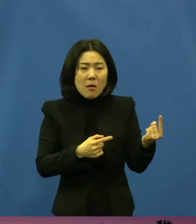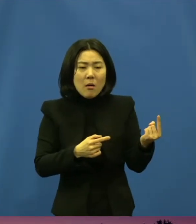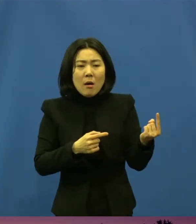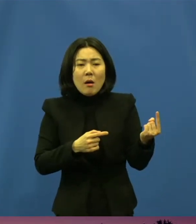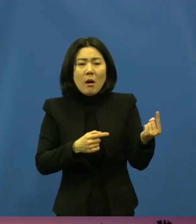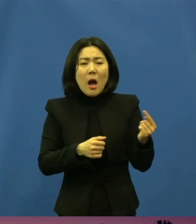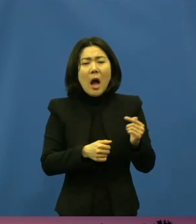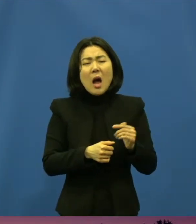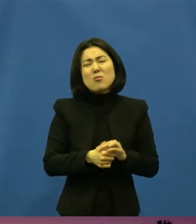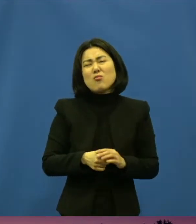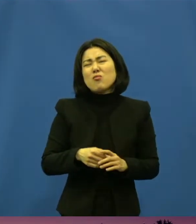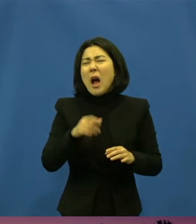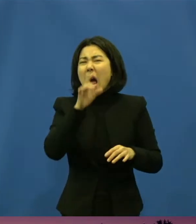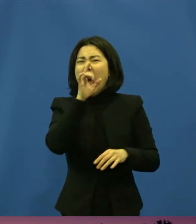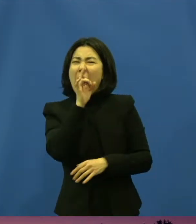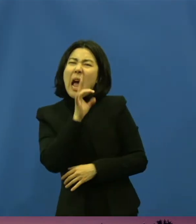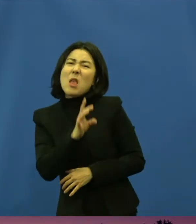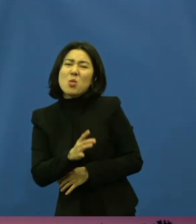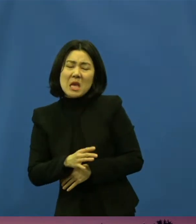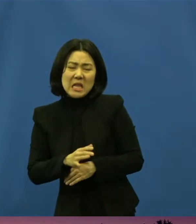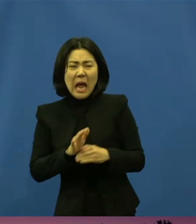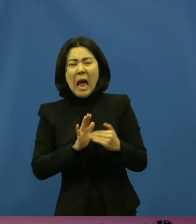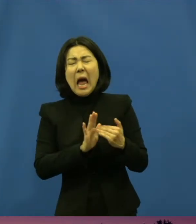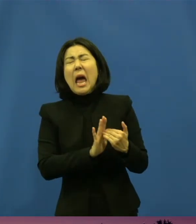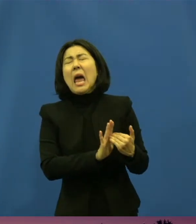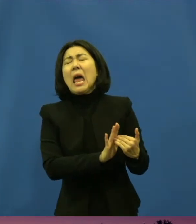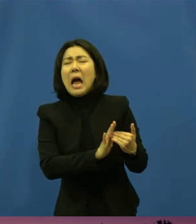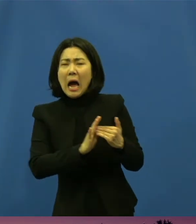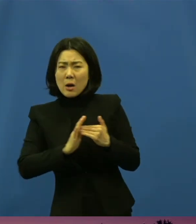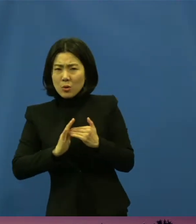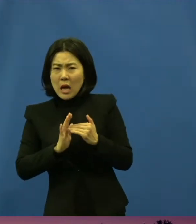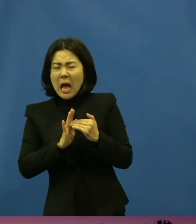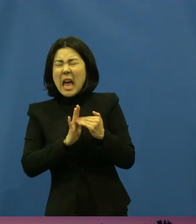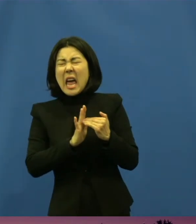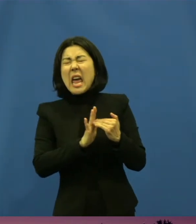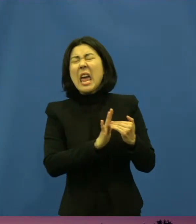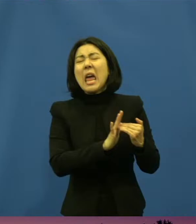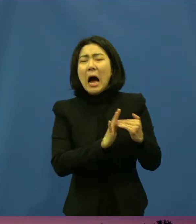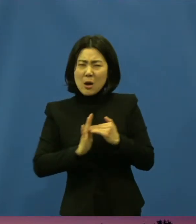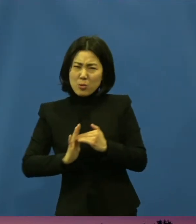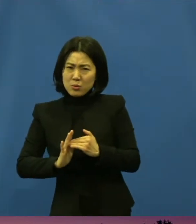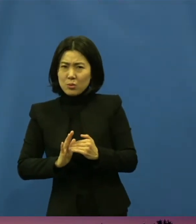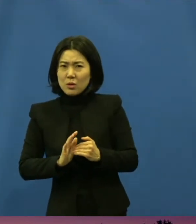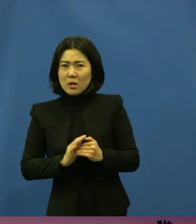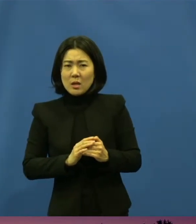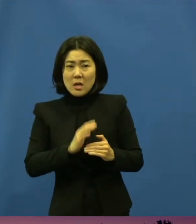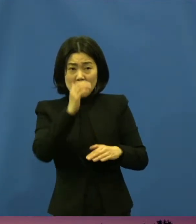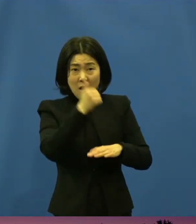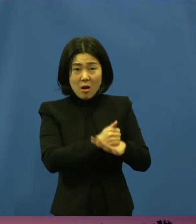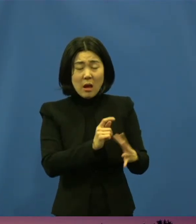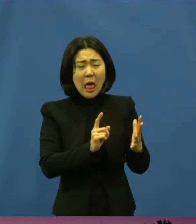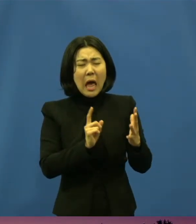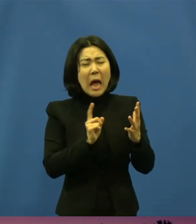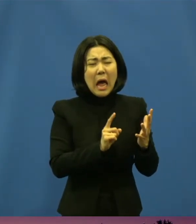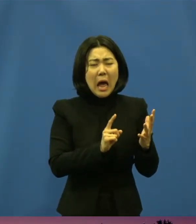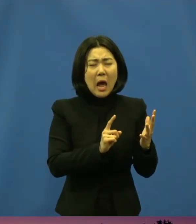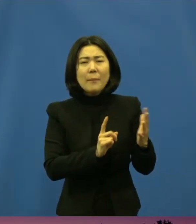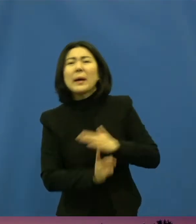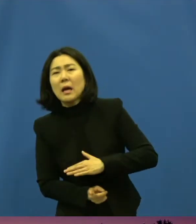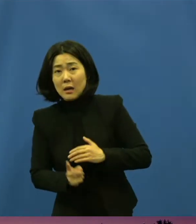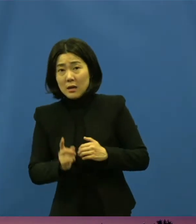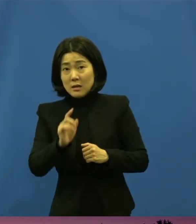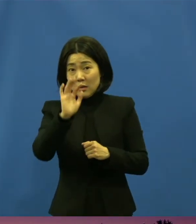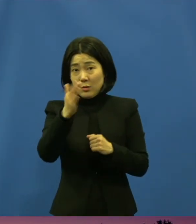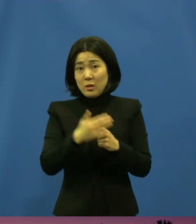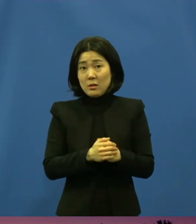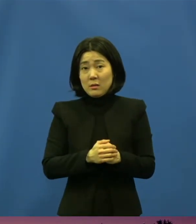깨어있을 수밖에 없잖아요. 매일 기도해야 돼요. 여러분 집에서 누가 지금 막 예수 믿는 거 반대하는데 오늘 철야 오신 분은 지금 뭐 이